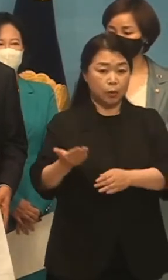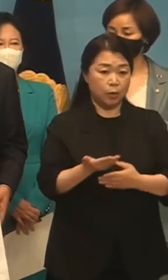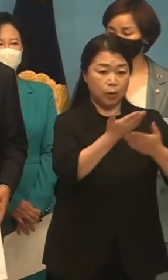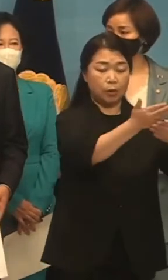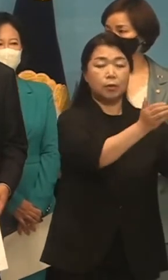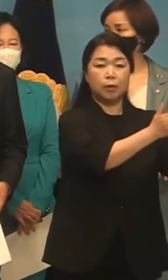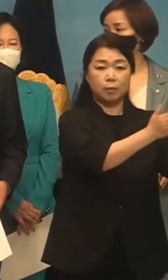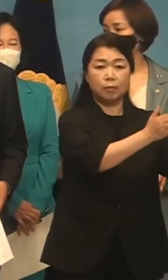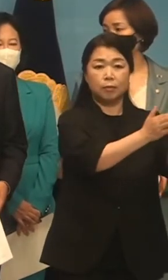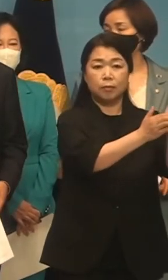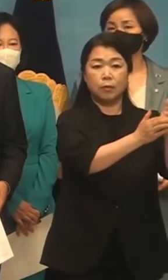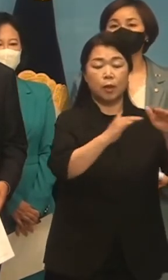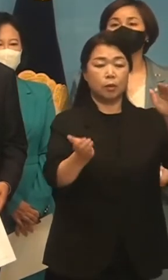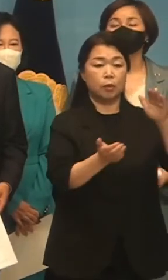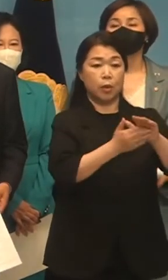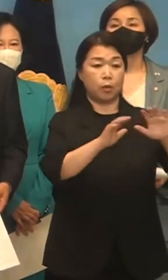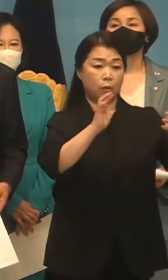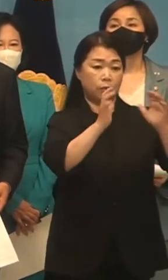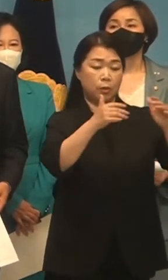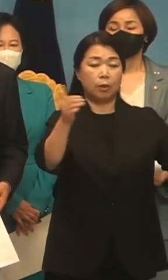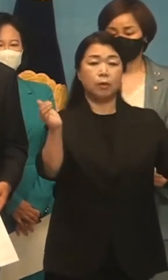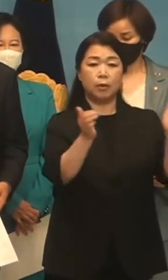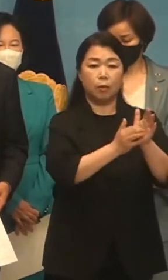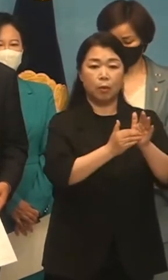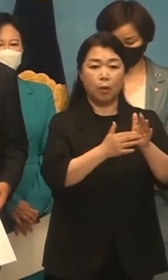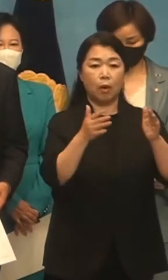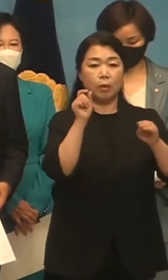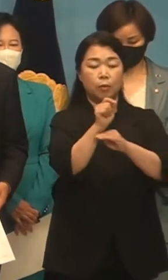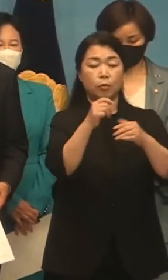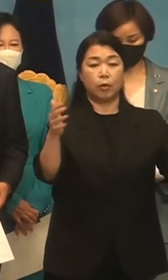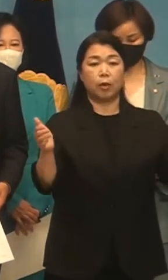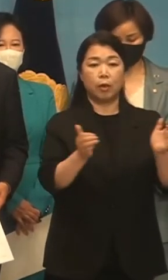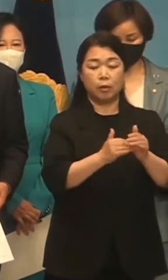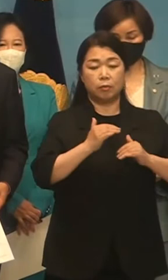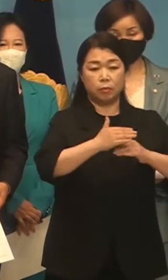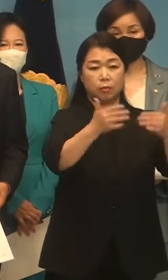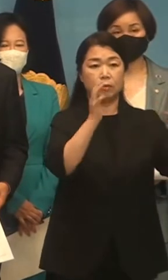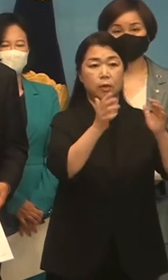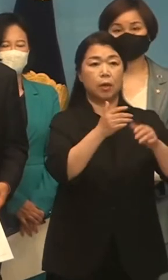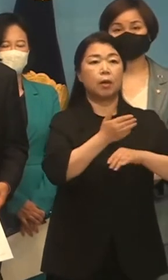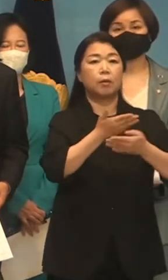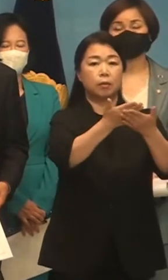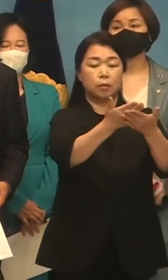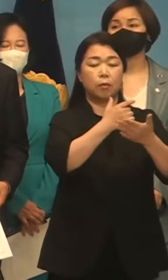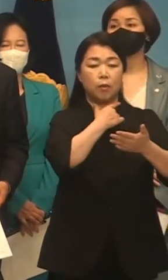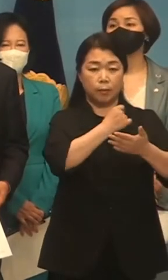주셔서 최고의 의결을 거쳐 당무의 의결까지 원만하게 진행됐으면 좋겠습니다.